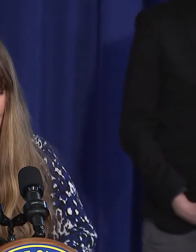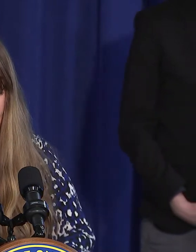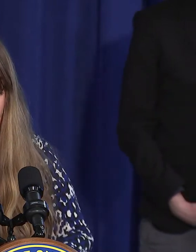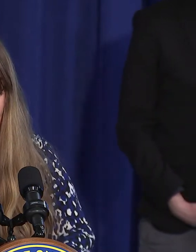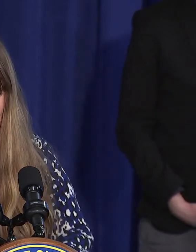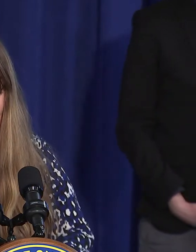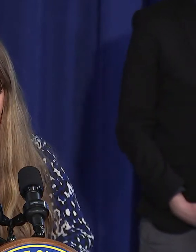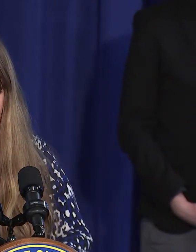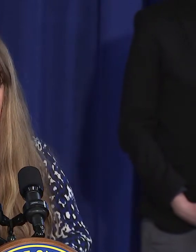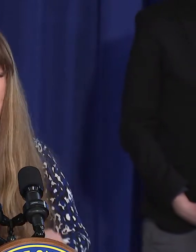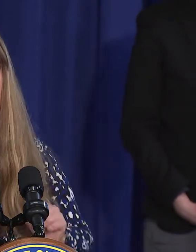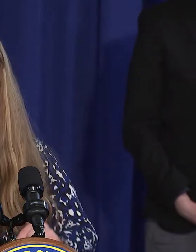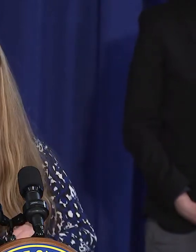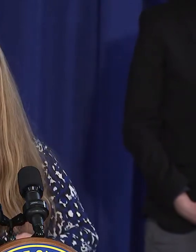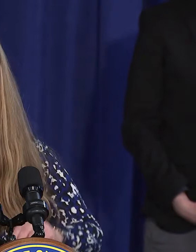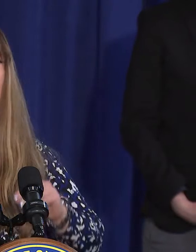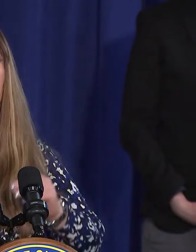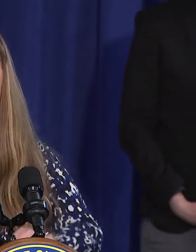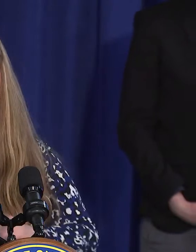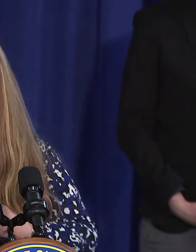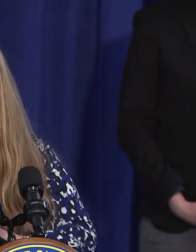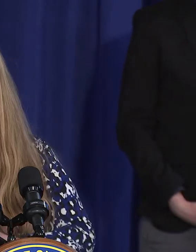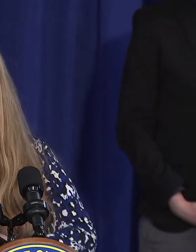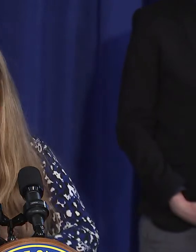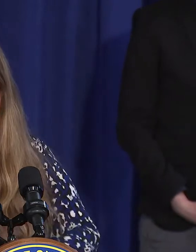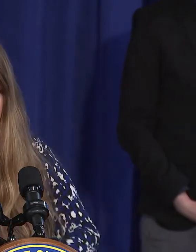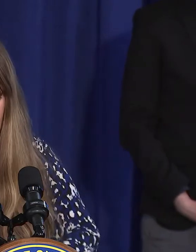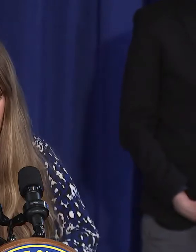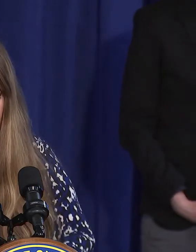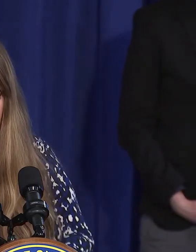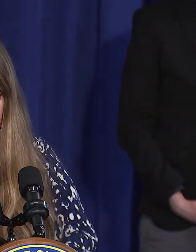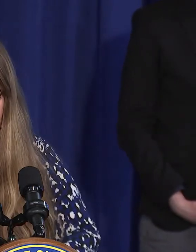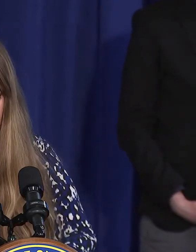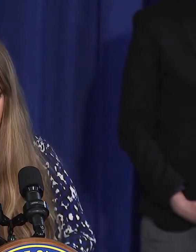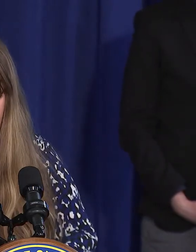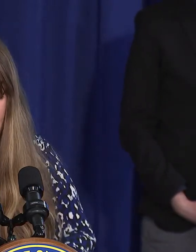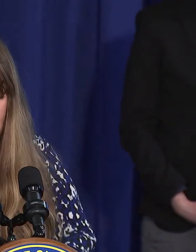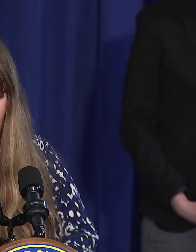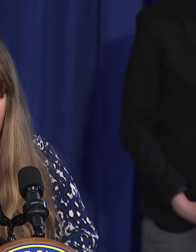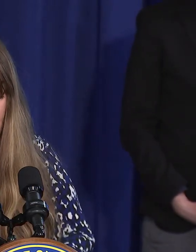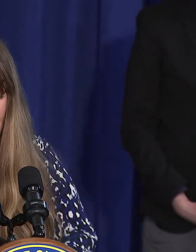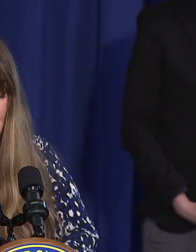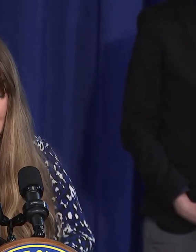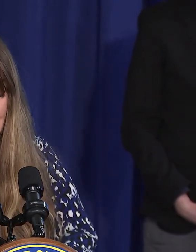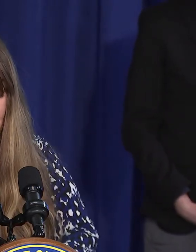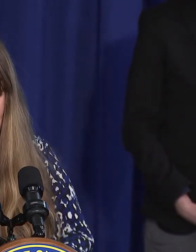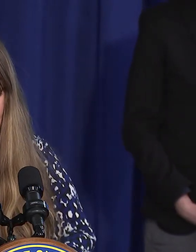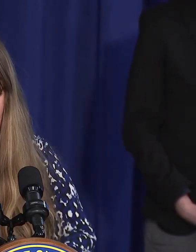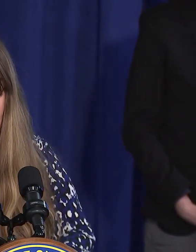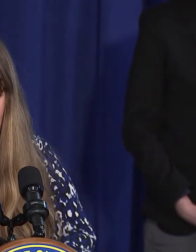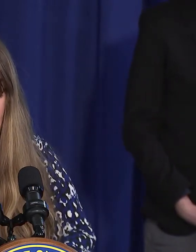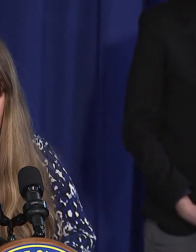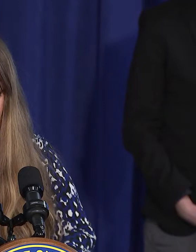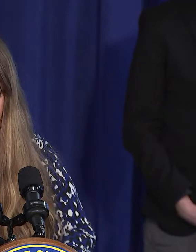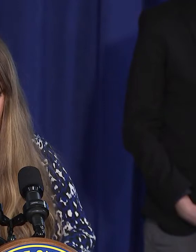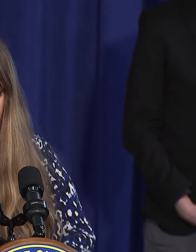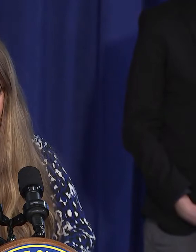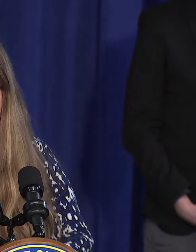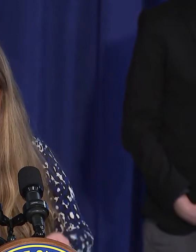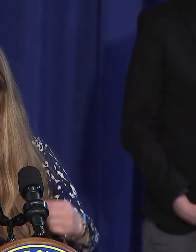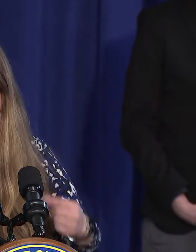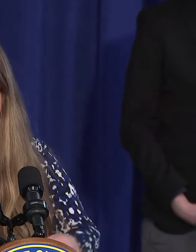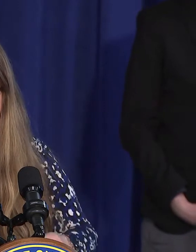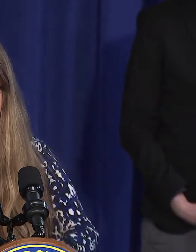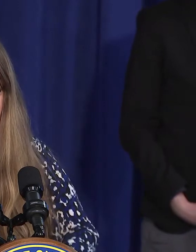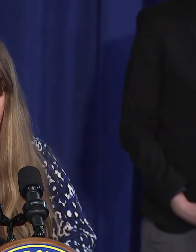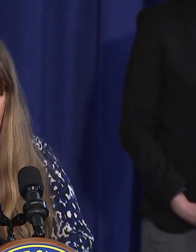Y traiga una máscara con usted en todo momento y copia de su certificación de vacunación. Recuerden que hay establecimientos que van